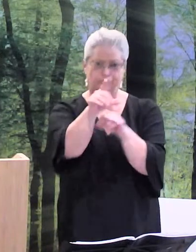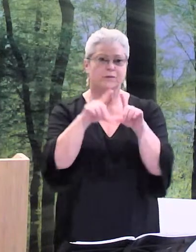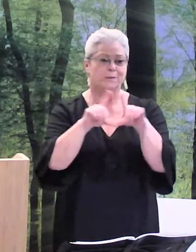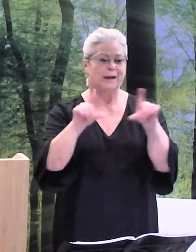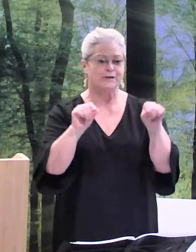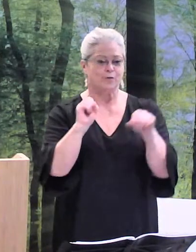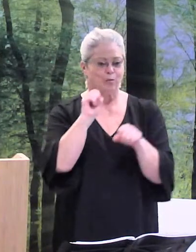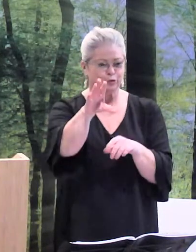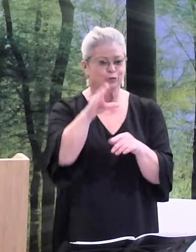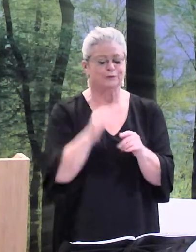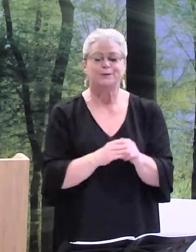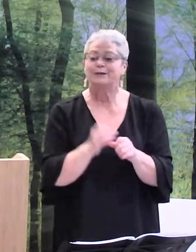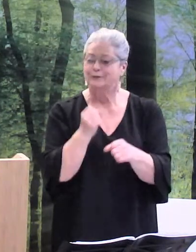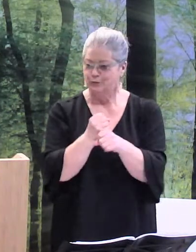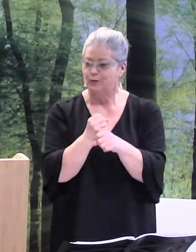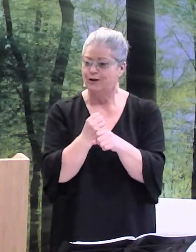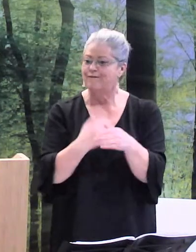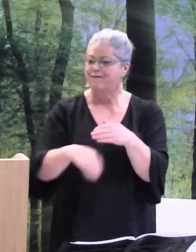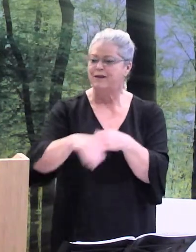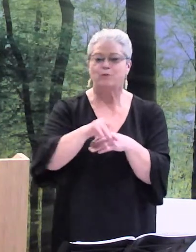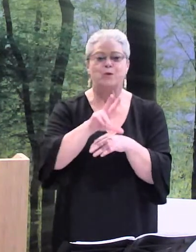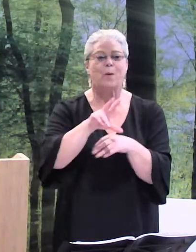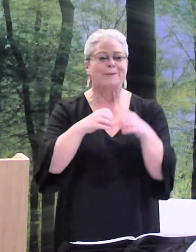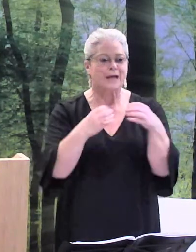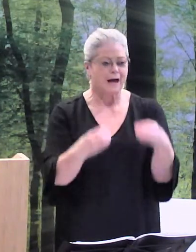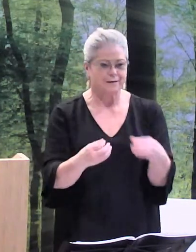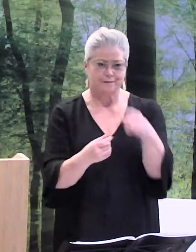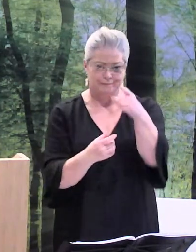op. U kan dit doen via onze website.